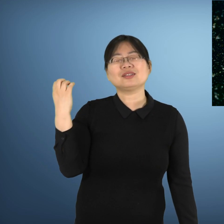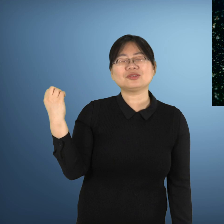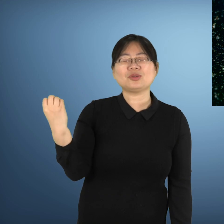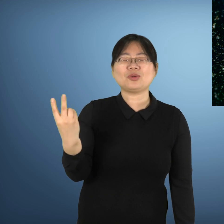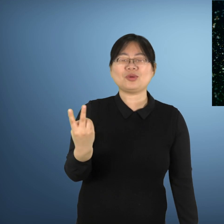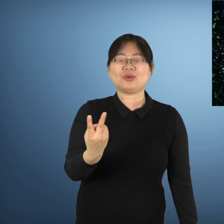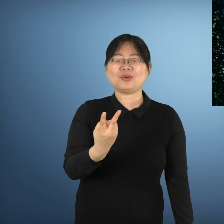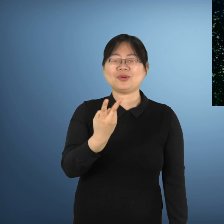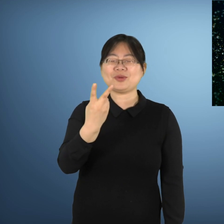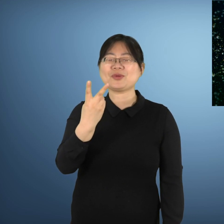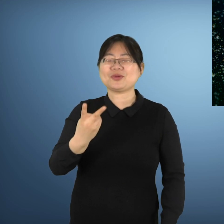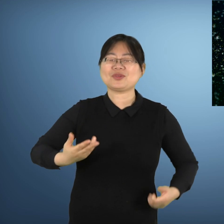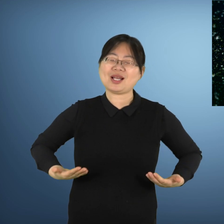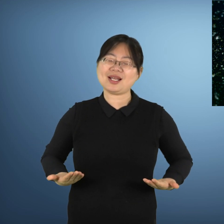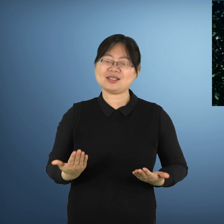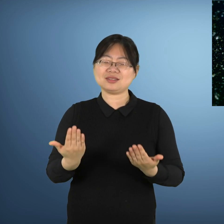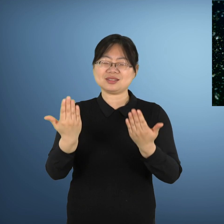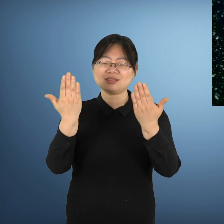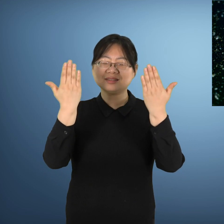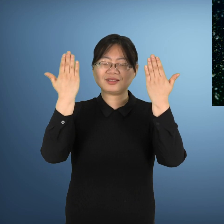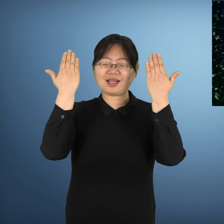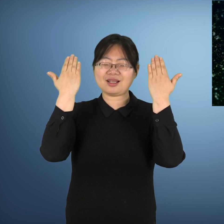이 또한